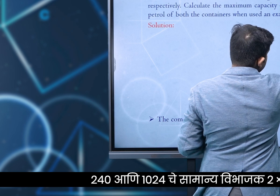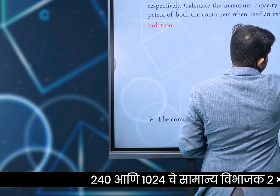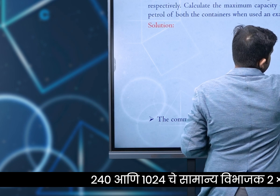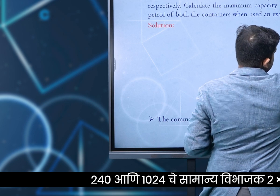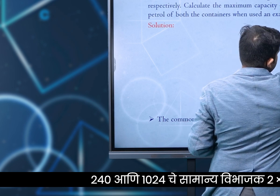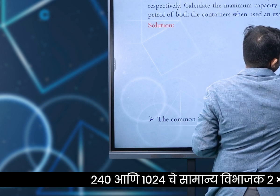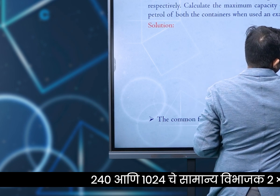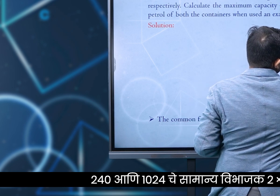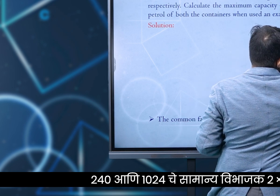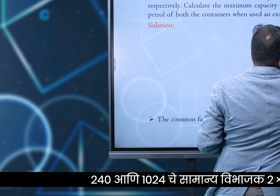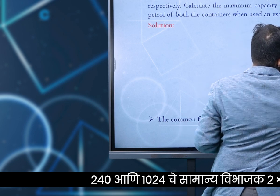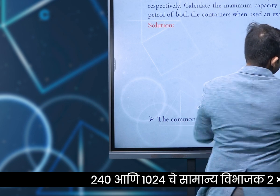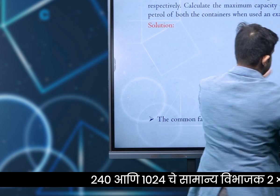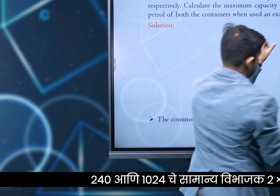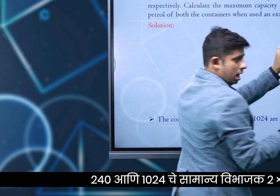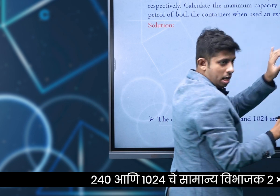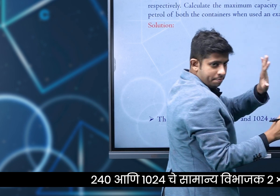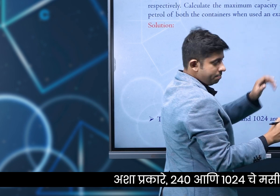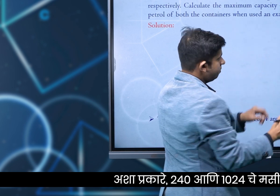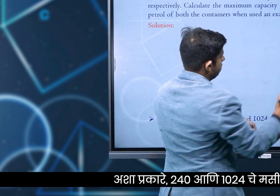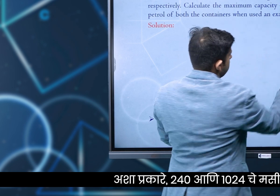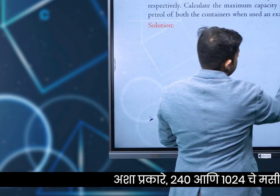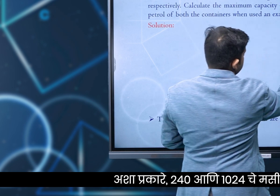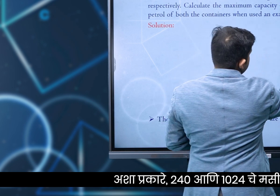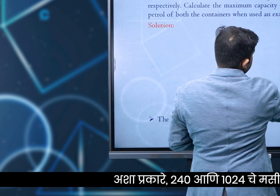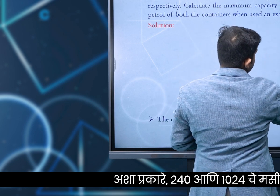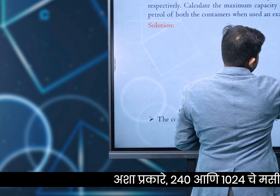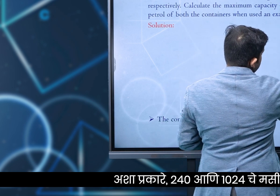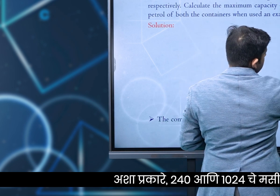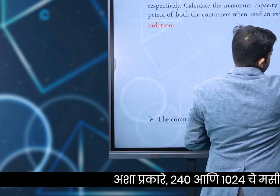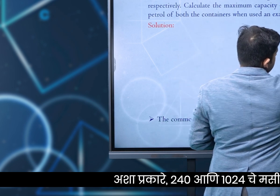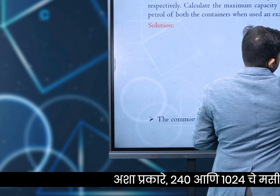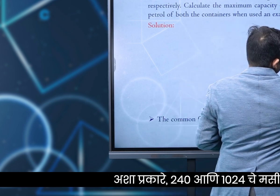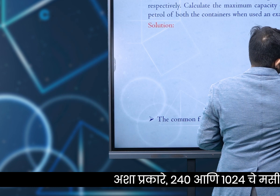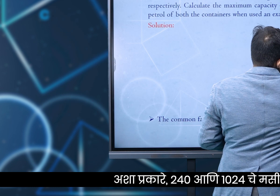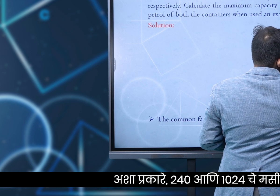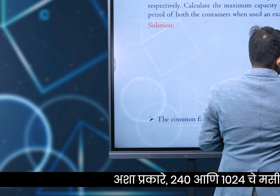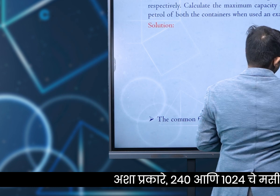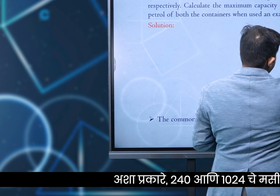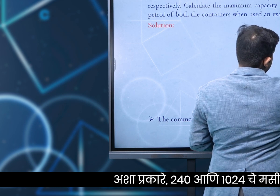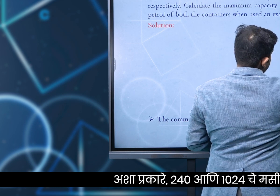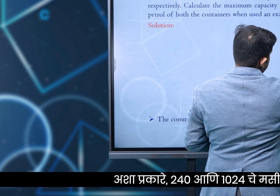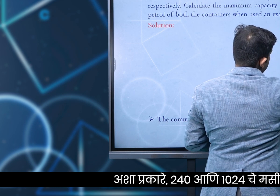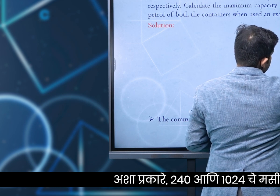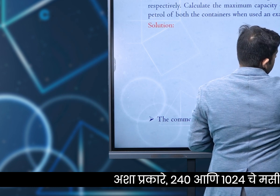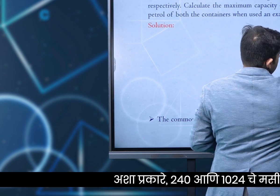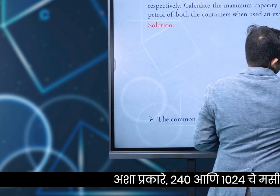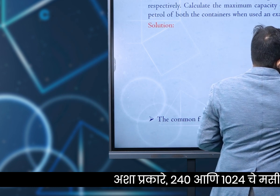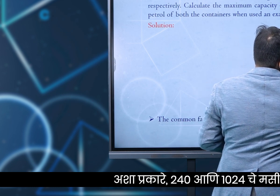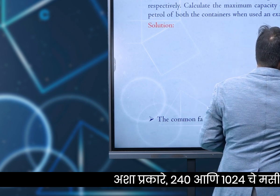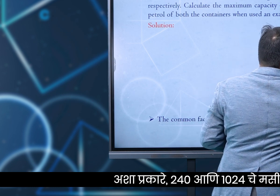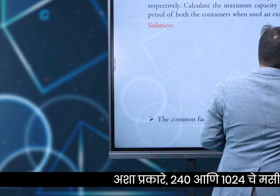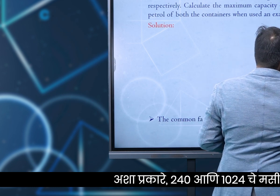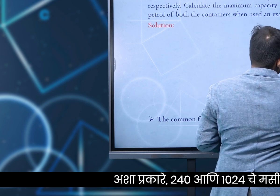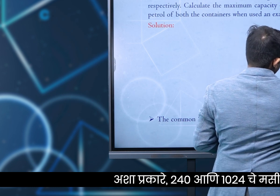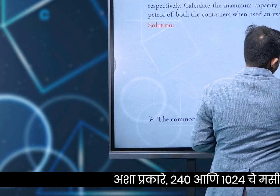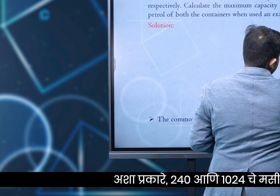2 × 2 × 2 × 2 आहेत. अशा प्रकारे 240 आणि 1040 चे MCF 16